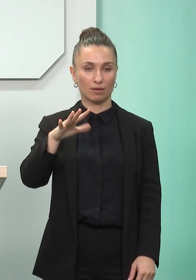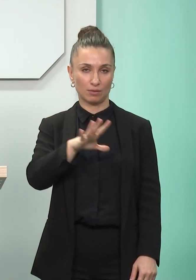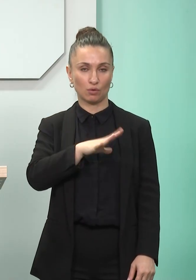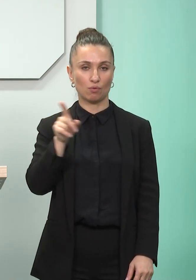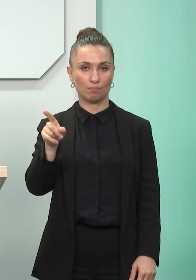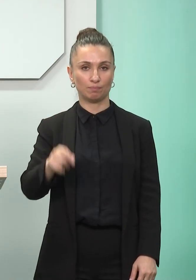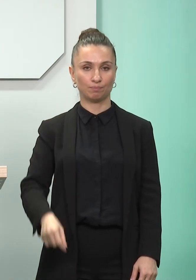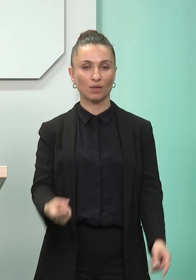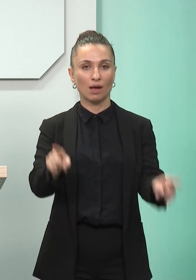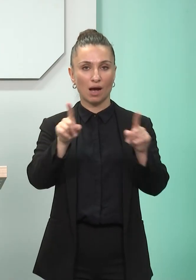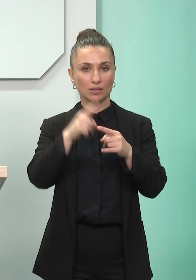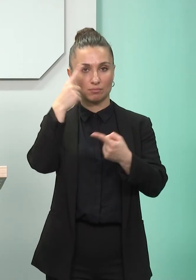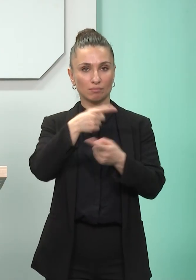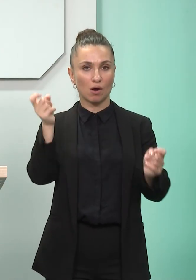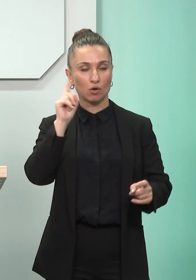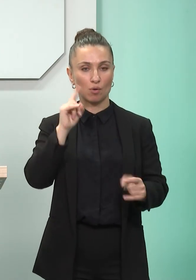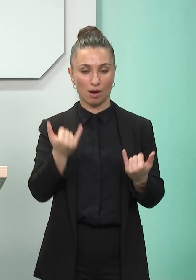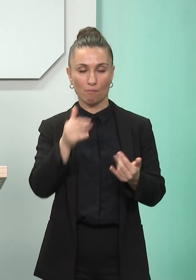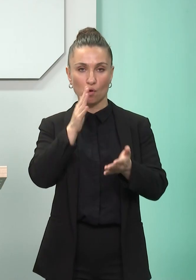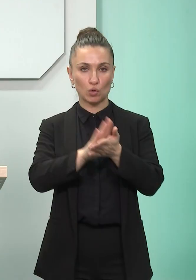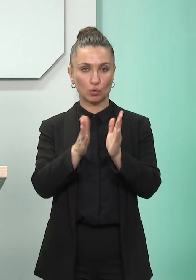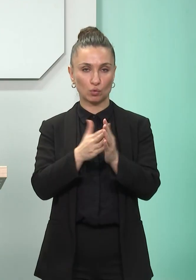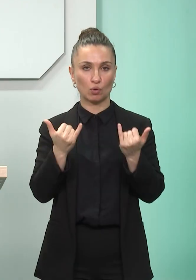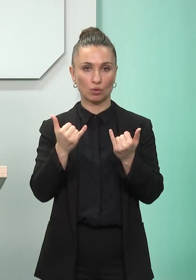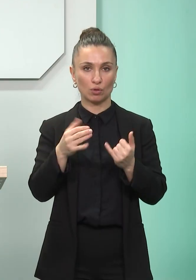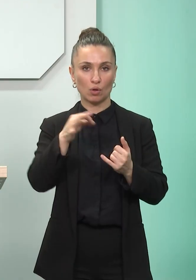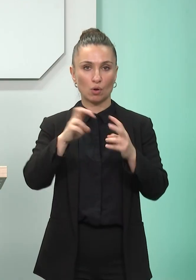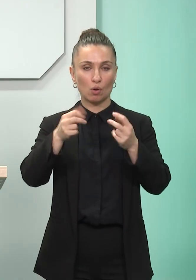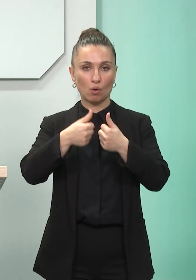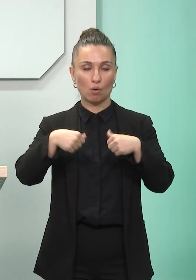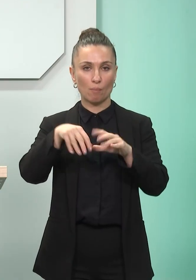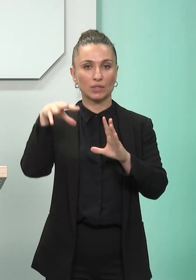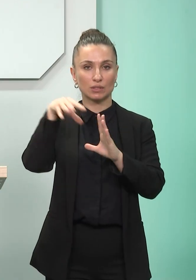მხარეშია. ასევე გაცნობთ, რომ ამ დროისთვის საოლქო